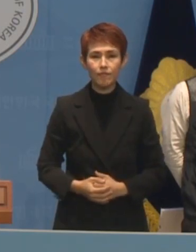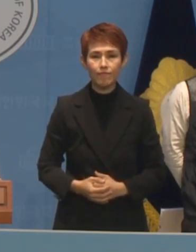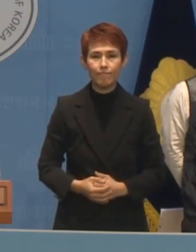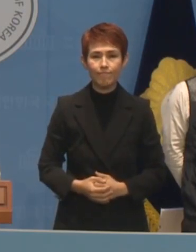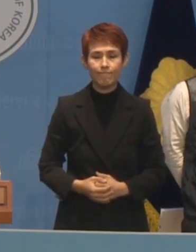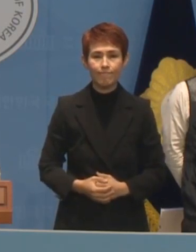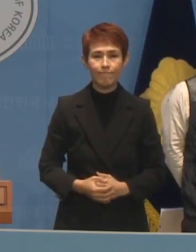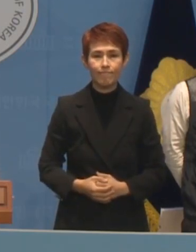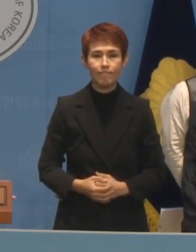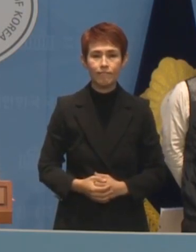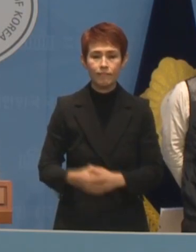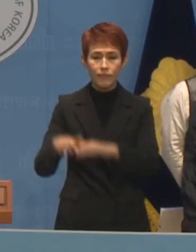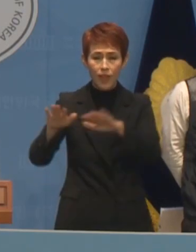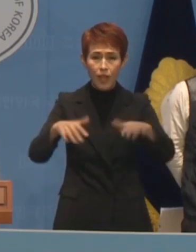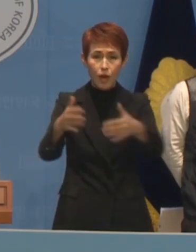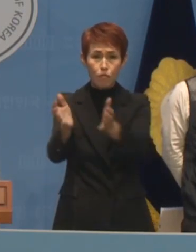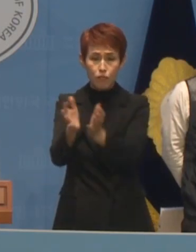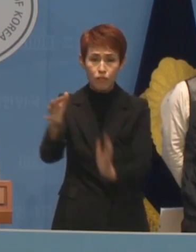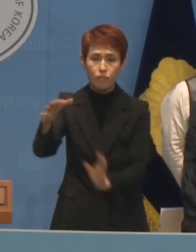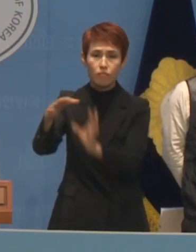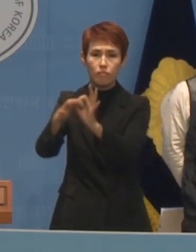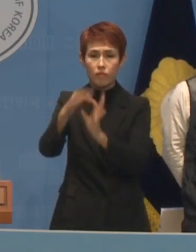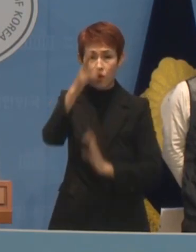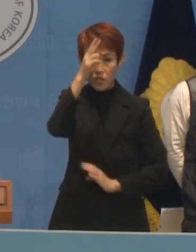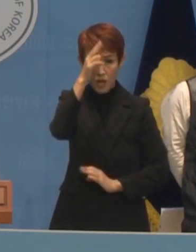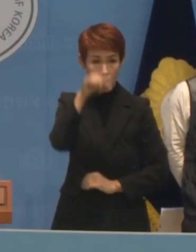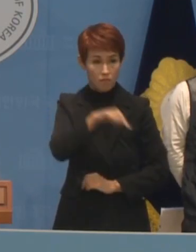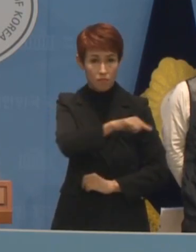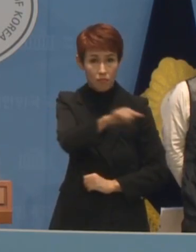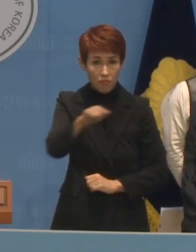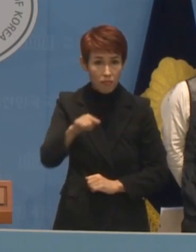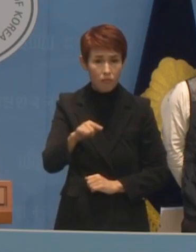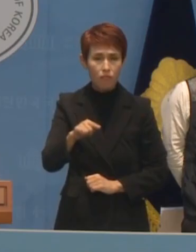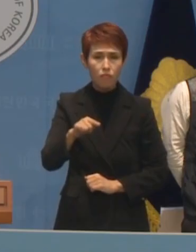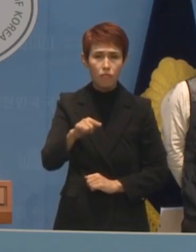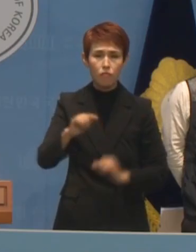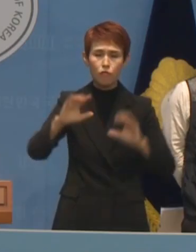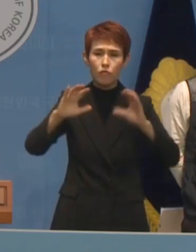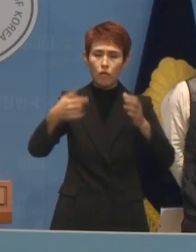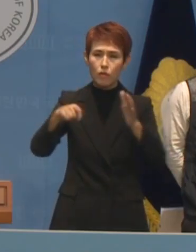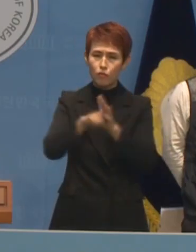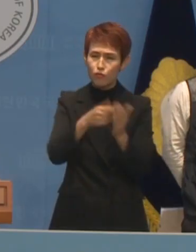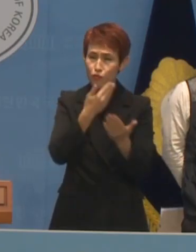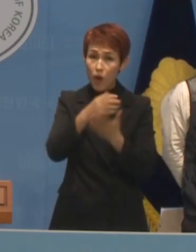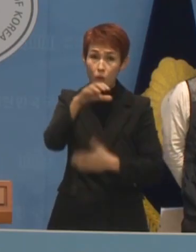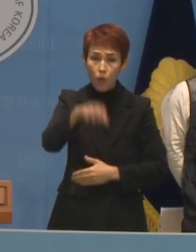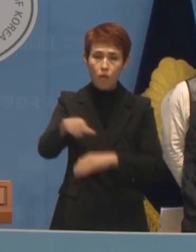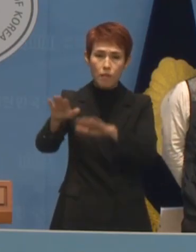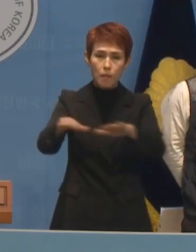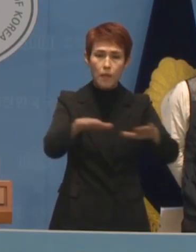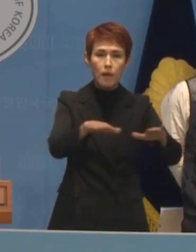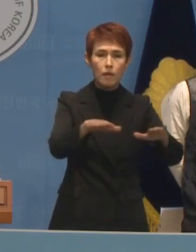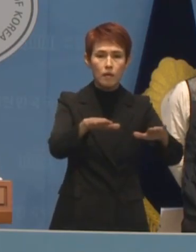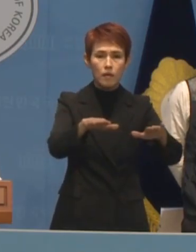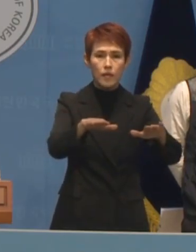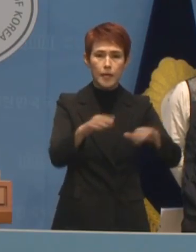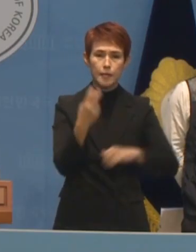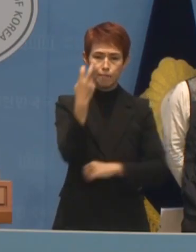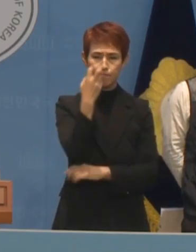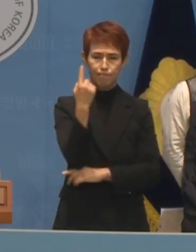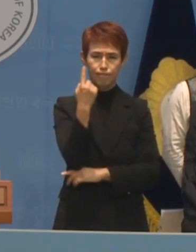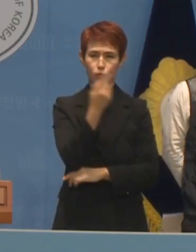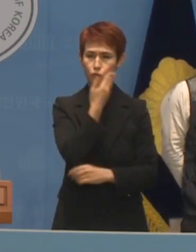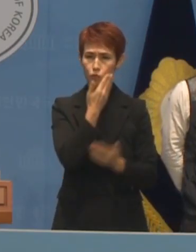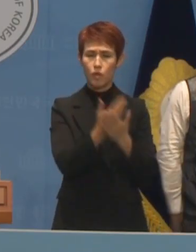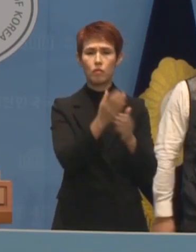네, 해양수산부 소속 청원경찰들은 국가의 중요 보안 시설인 항만의 보안을 책임지고 있는